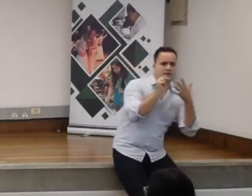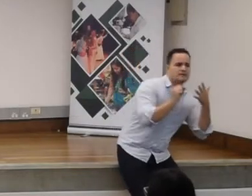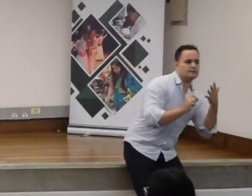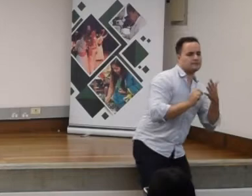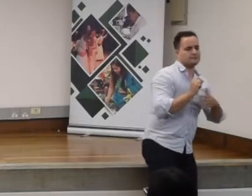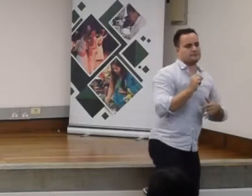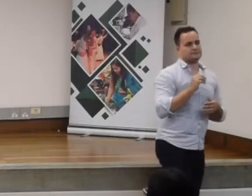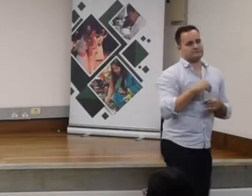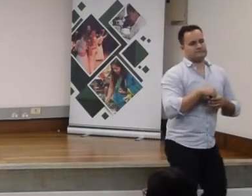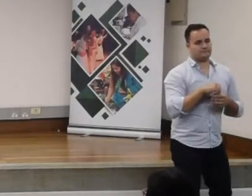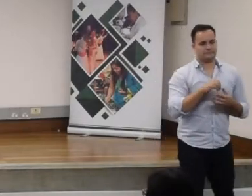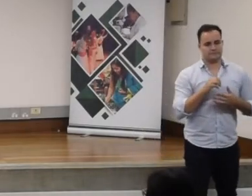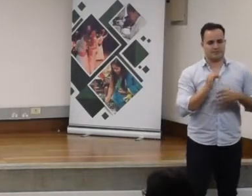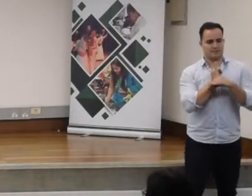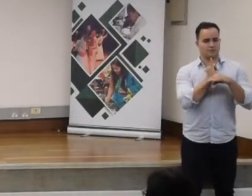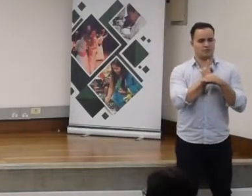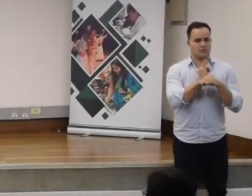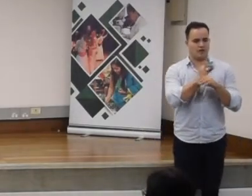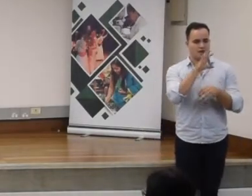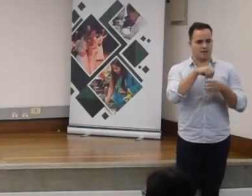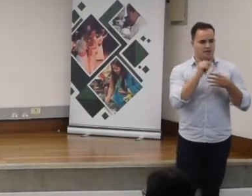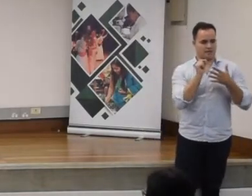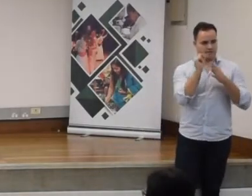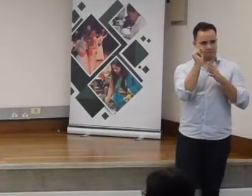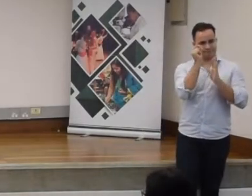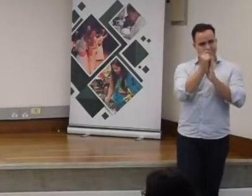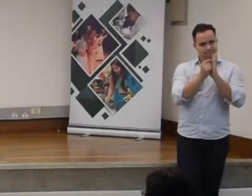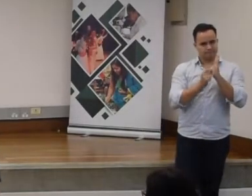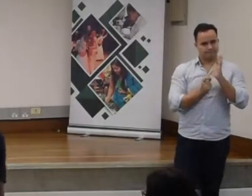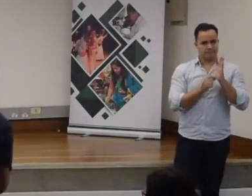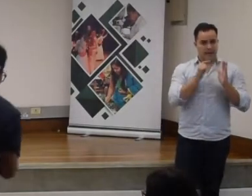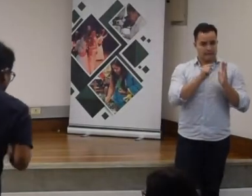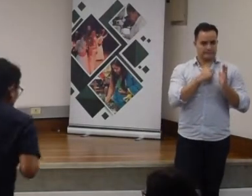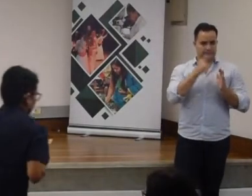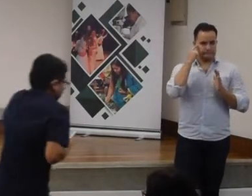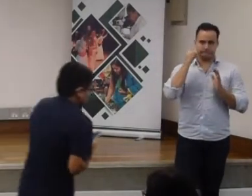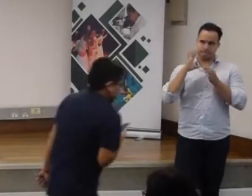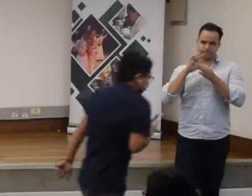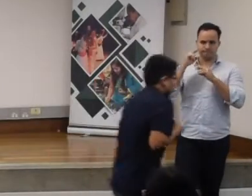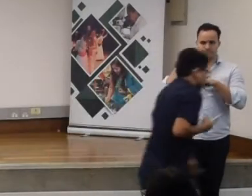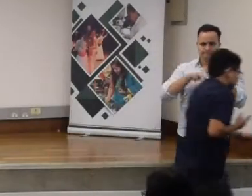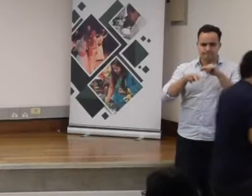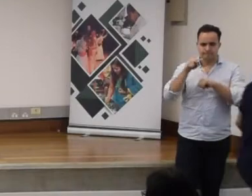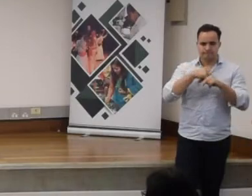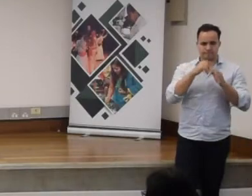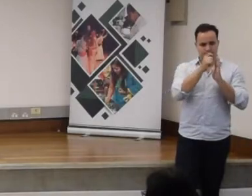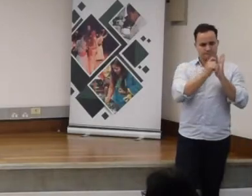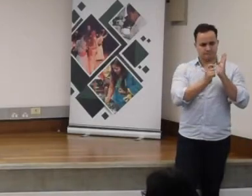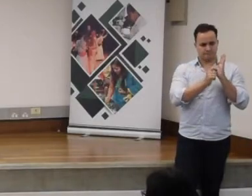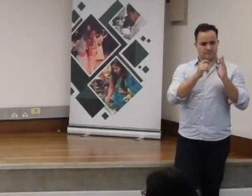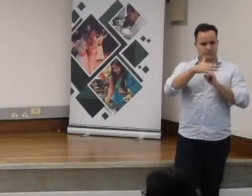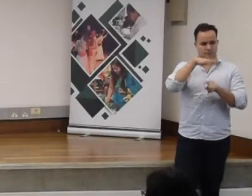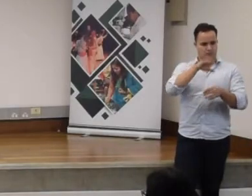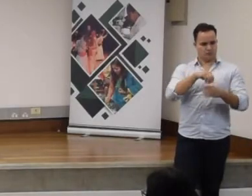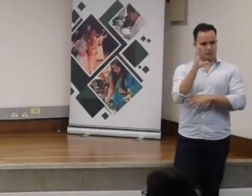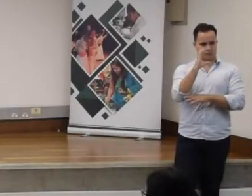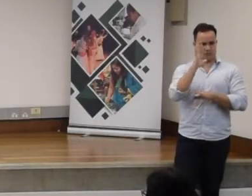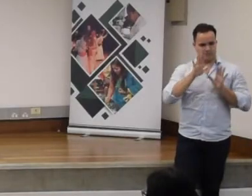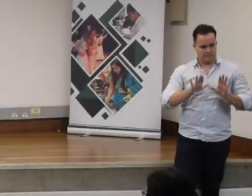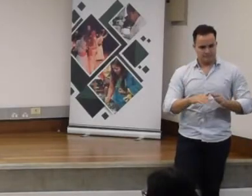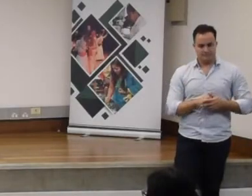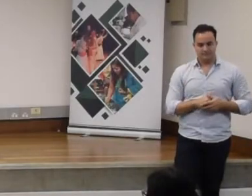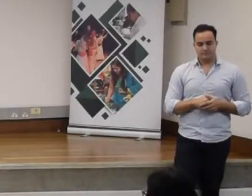ya concentrados en cada una de las universidades que se toman en consideración para este estudio. Entonces se